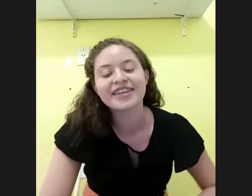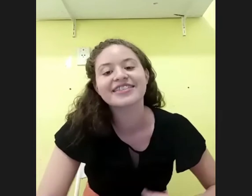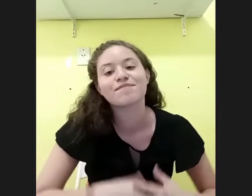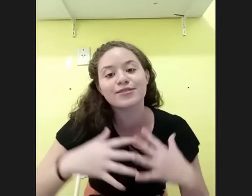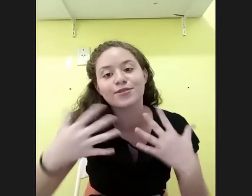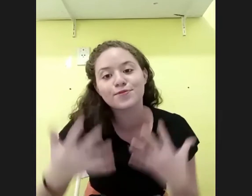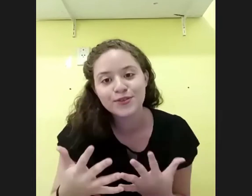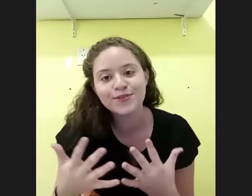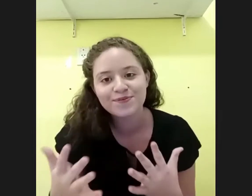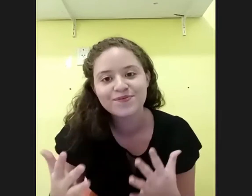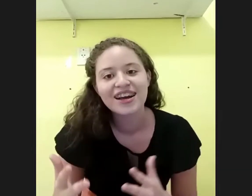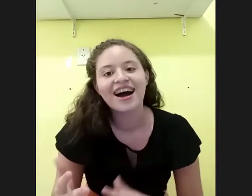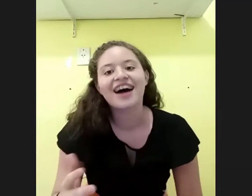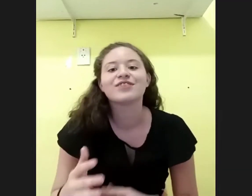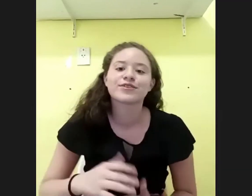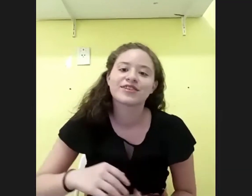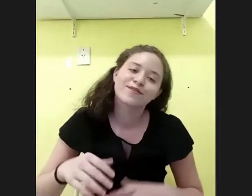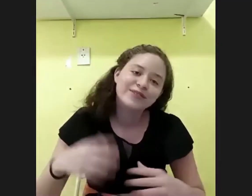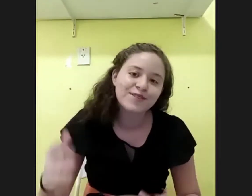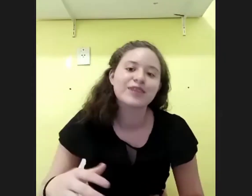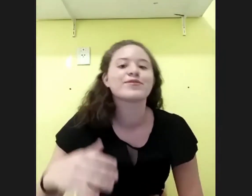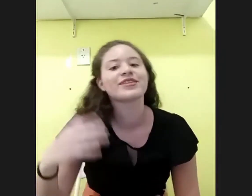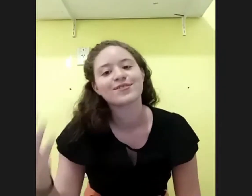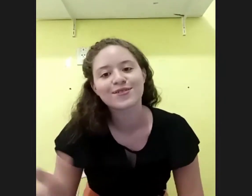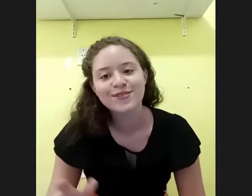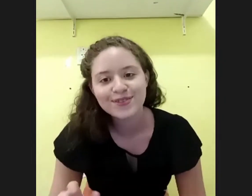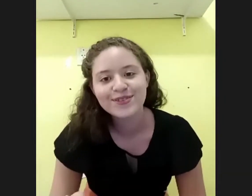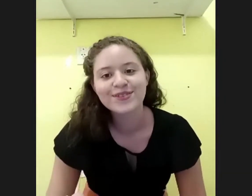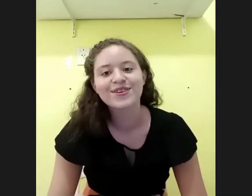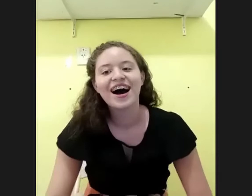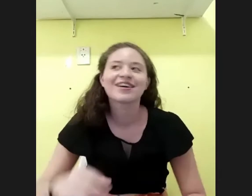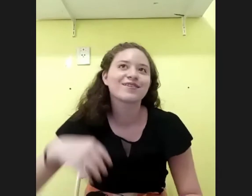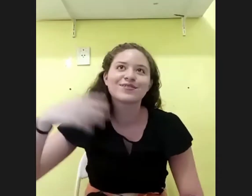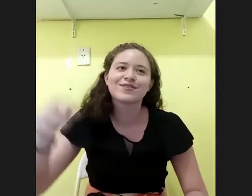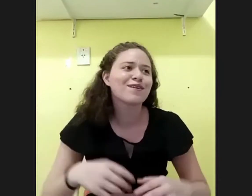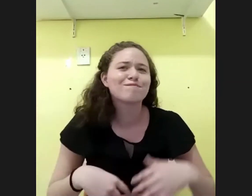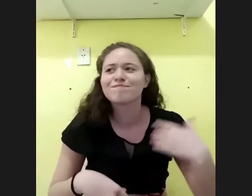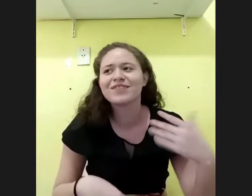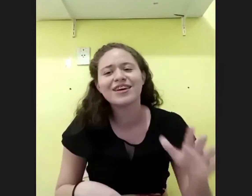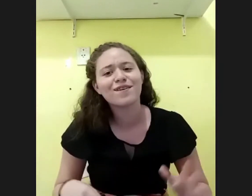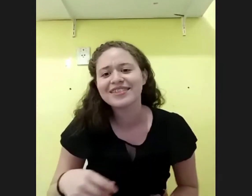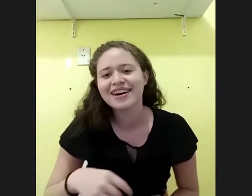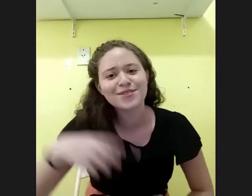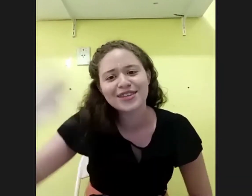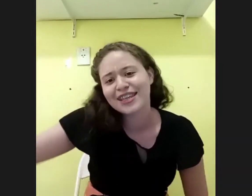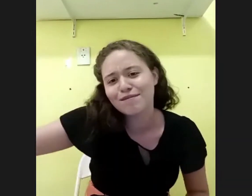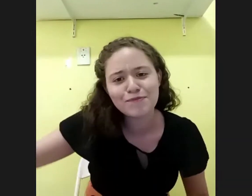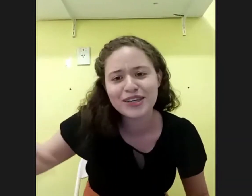tem me ajudado muito. Aí hoje eu já consigo mais puxar assunto com surdo. Aí quando eu dei conta, a surda já estava me explicando